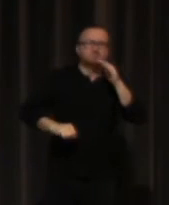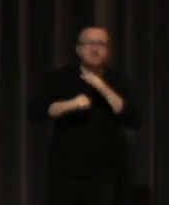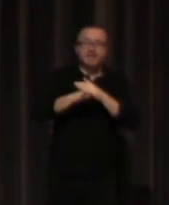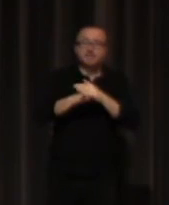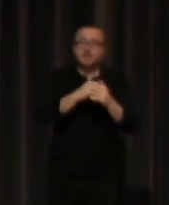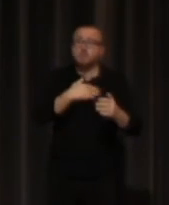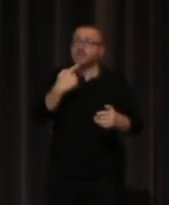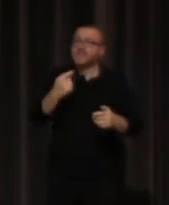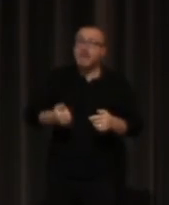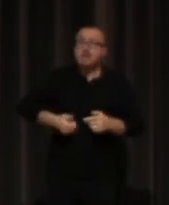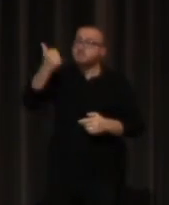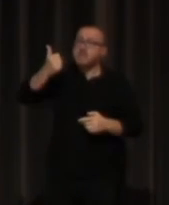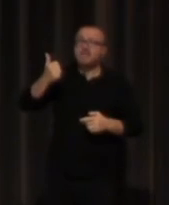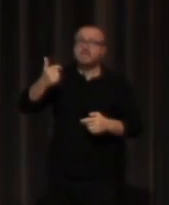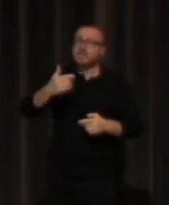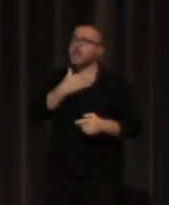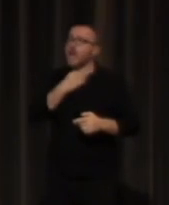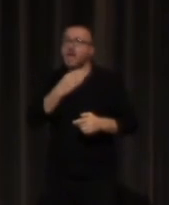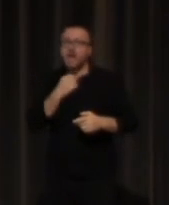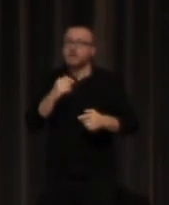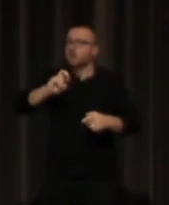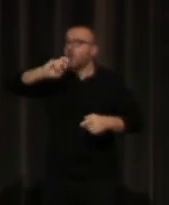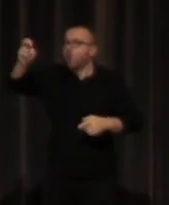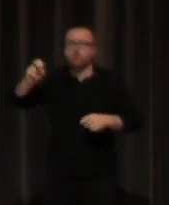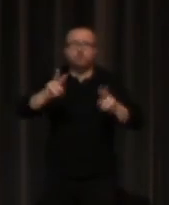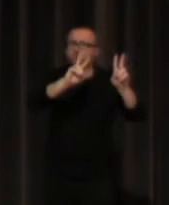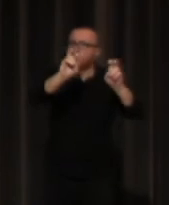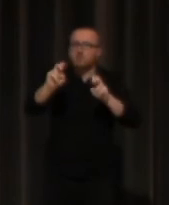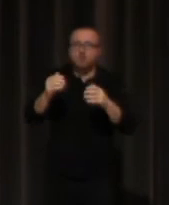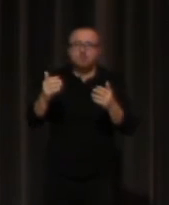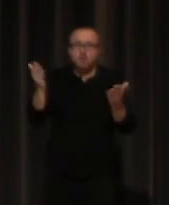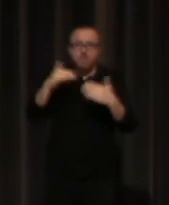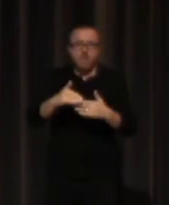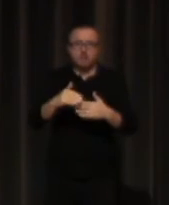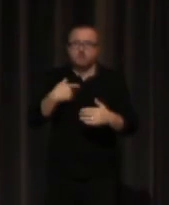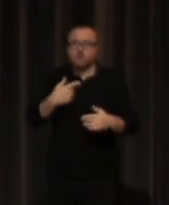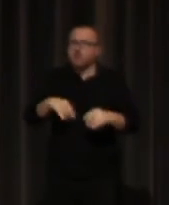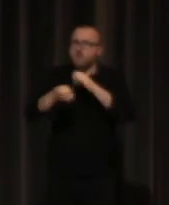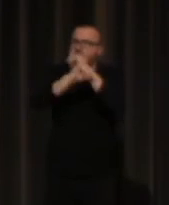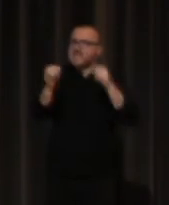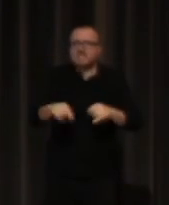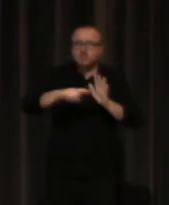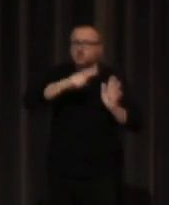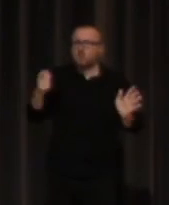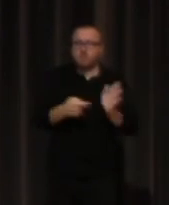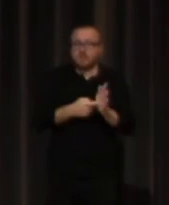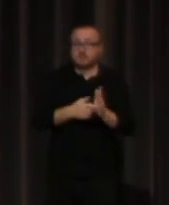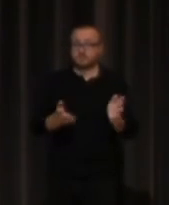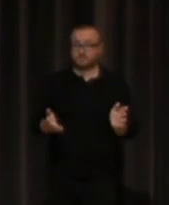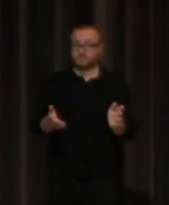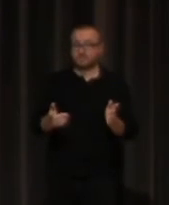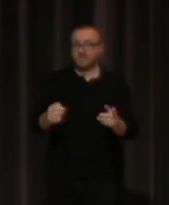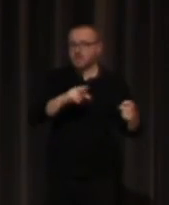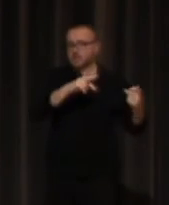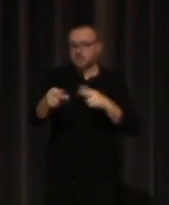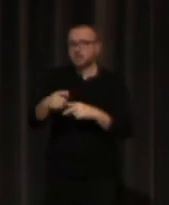cap desig. Això és quan t'atipes molt i dius, oh, ara estic wunschlos glücklich. Clar. Wunschlos